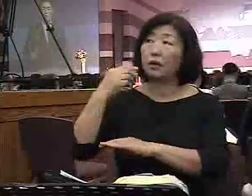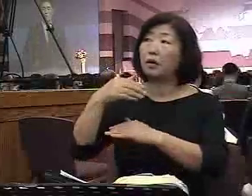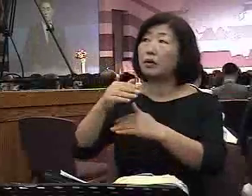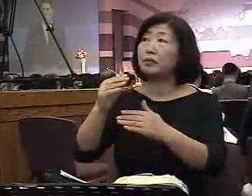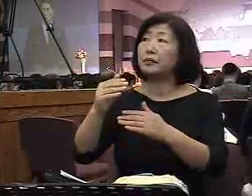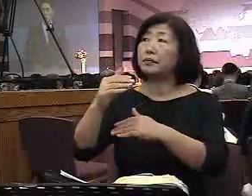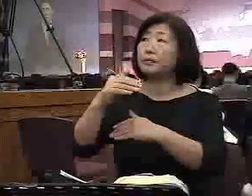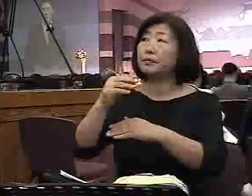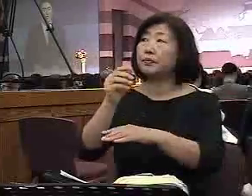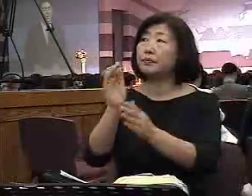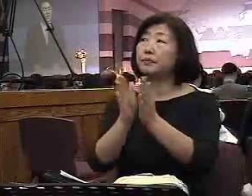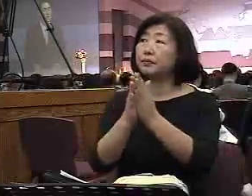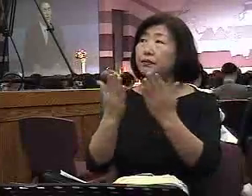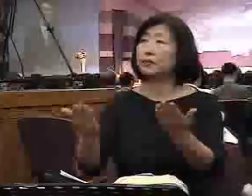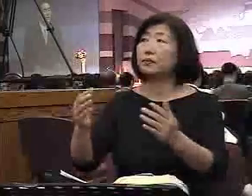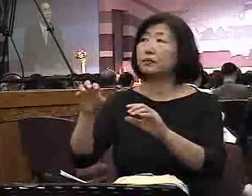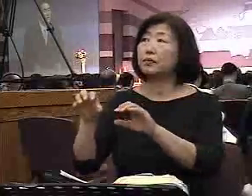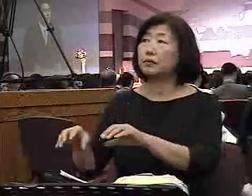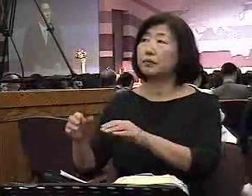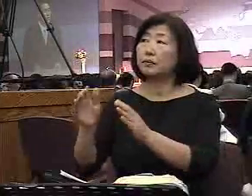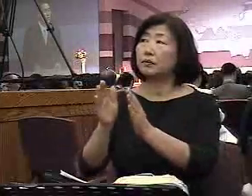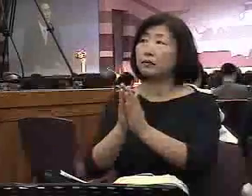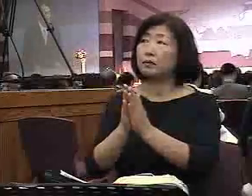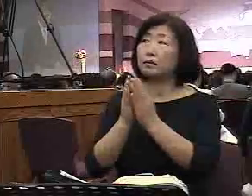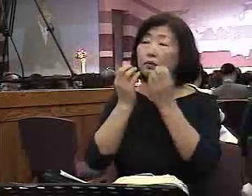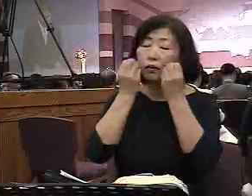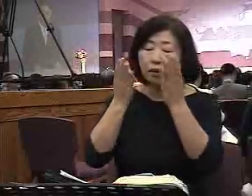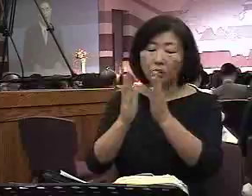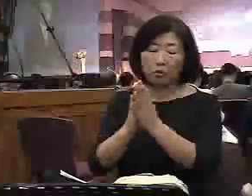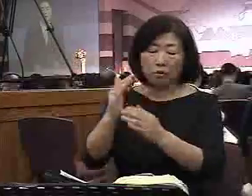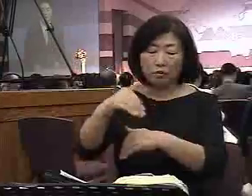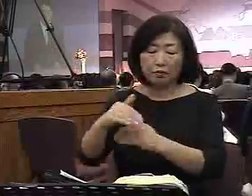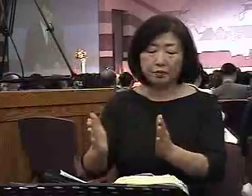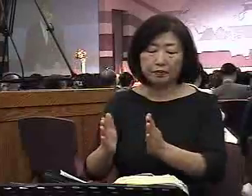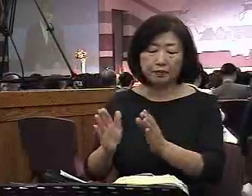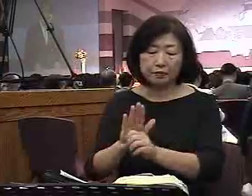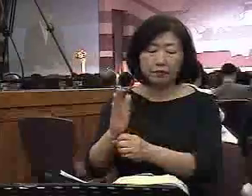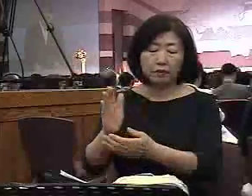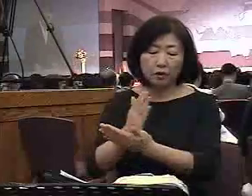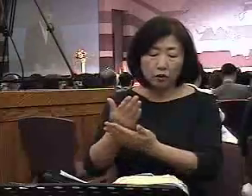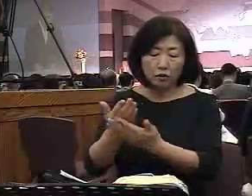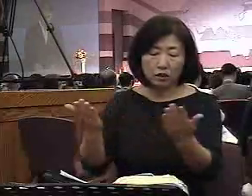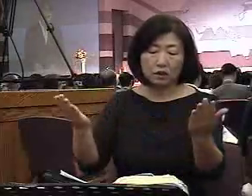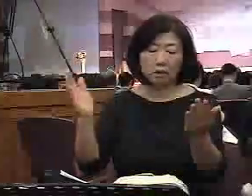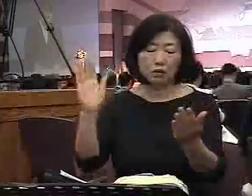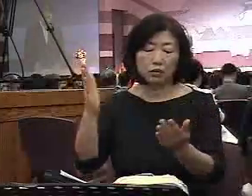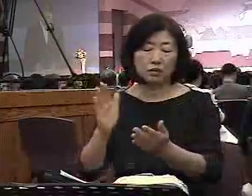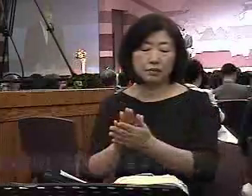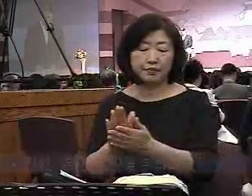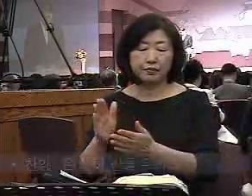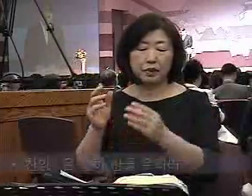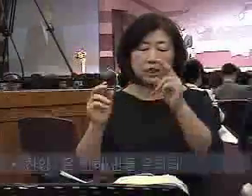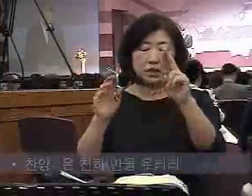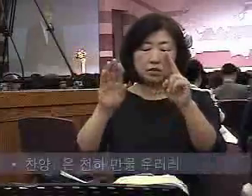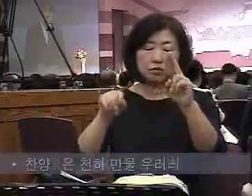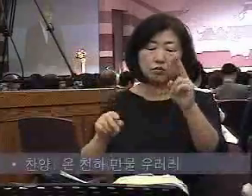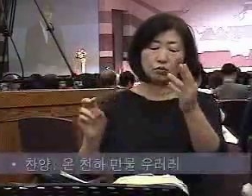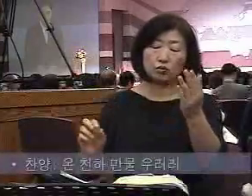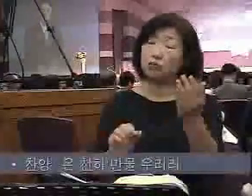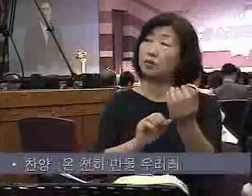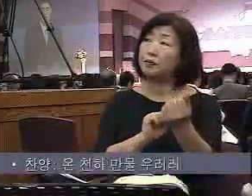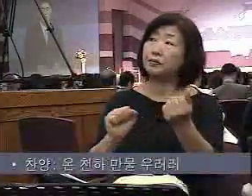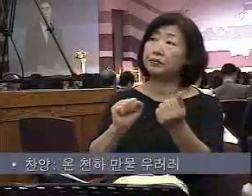나가시다가 서점 옆에 있는 새가족 환영실에 잠시 들려주시면 저희가 사랑 나눠드리겠습니다. 이 시간에는 2부 찬양대와